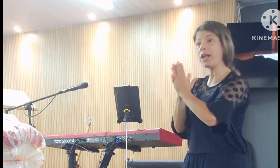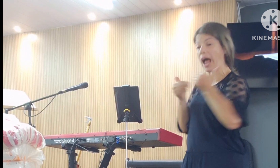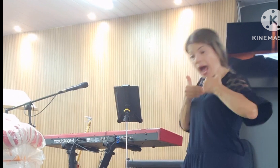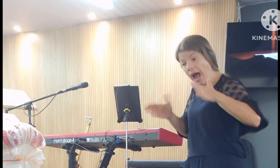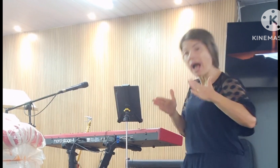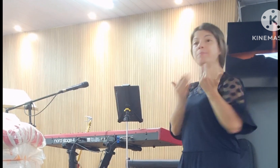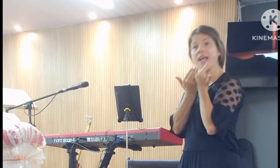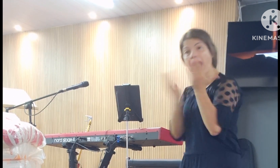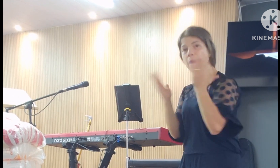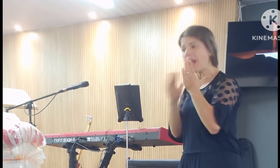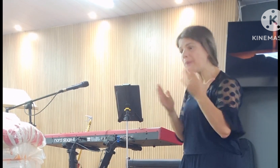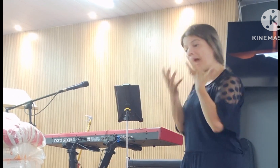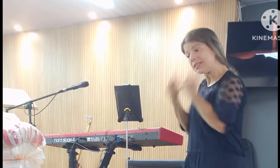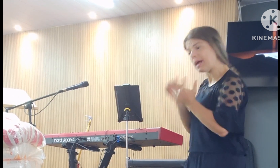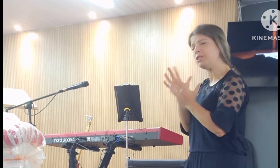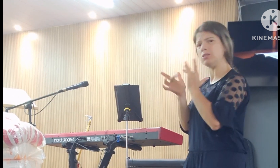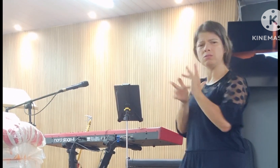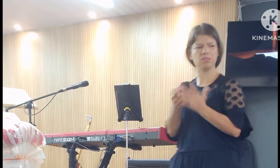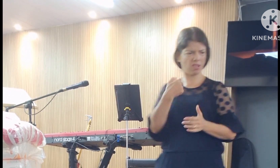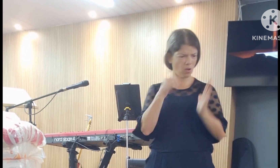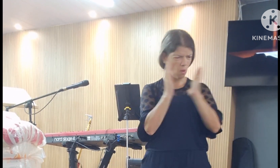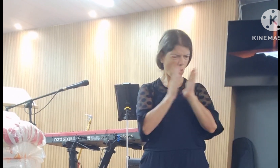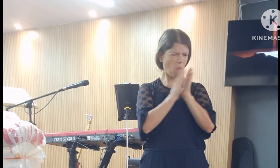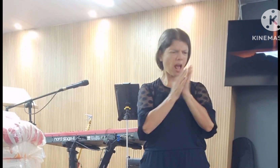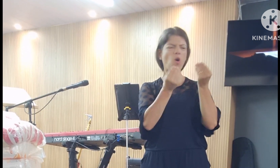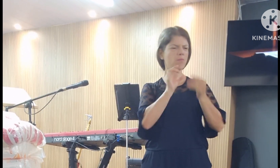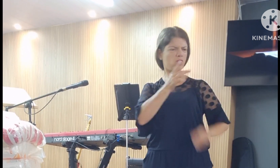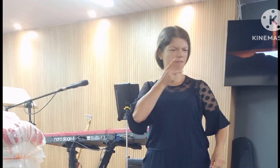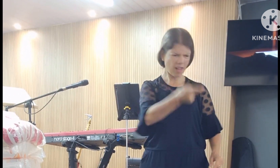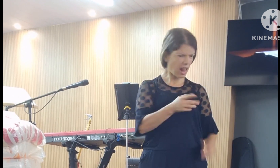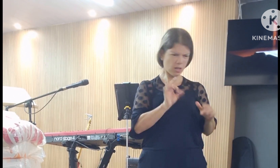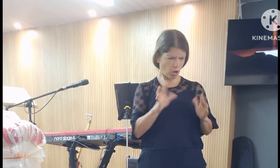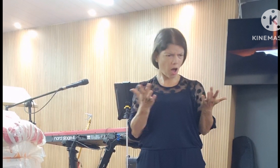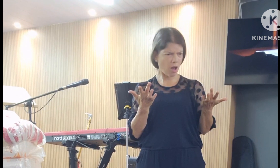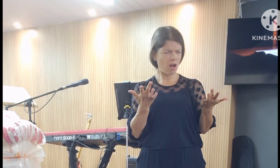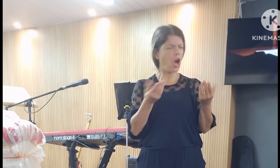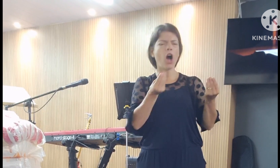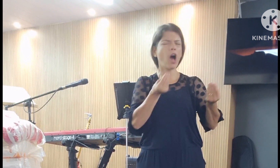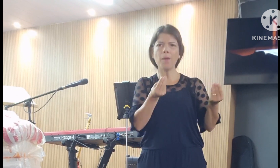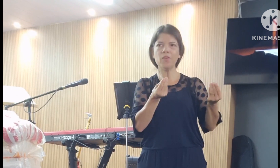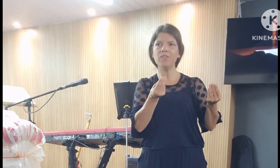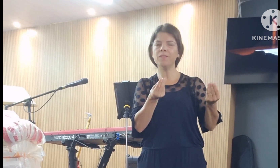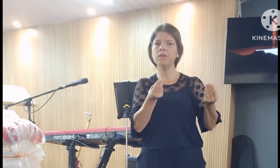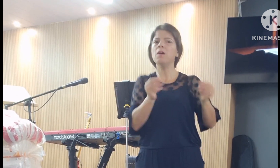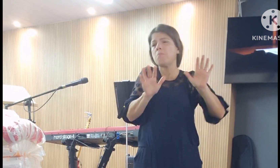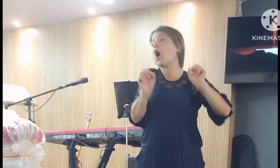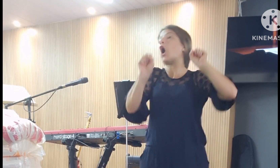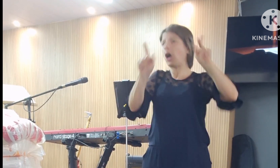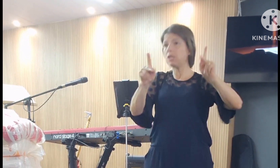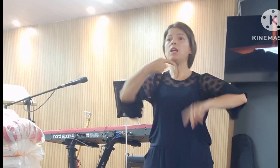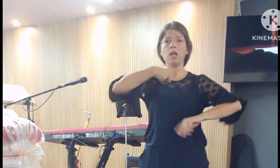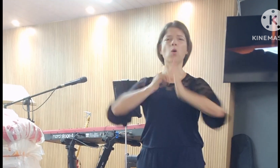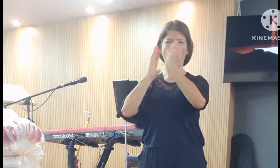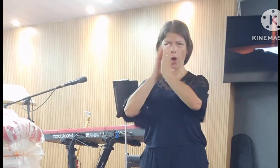você aceita Jesus. Eu falei: como que eu vou fazer uma oração só para fazer? Falar só para falar? Mas eu fiz uma oração: